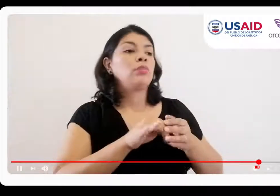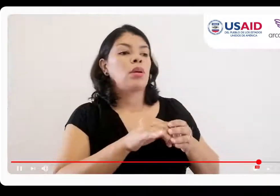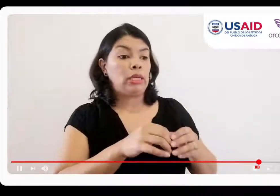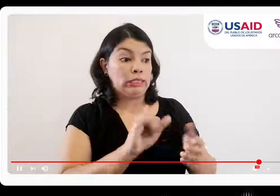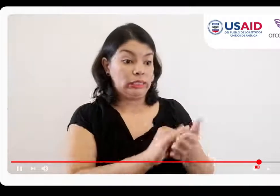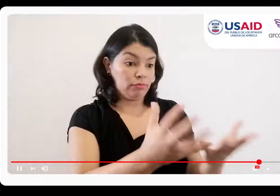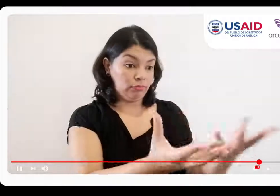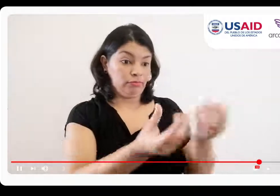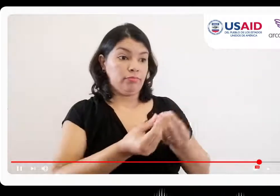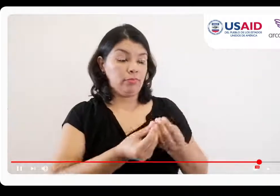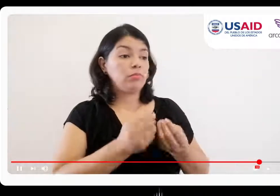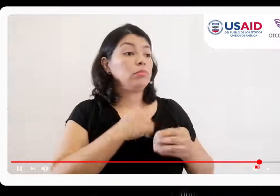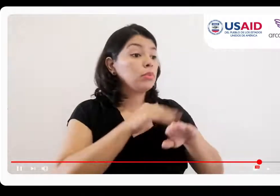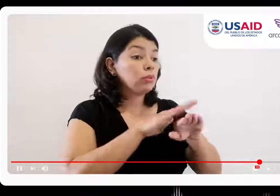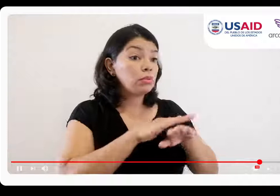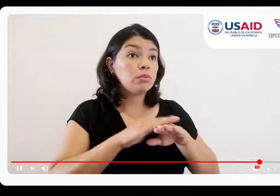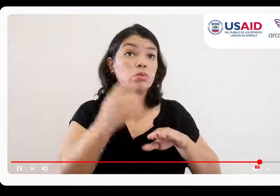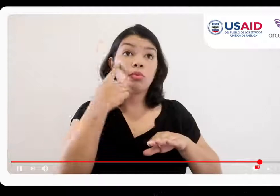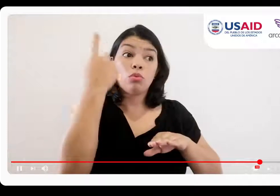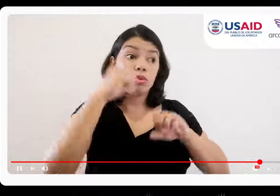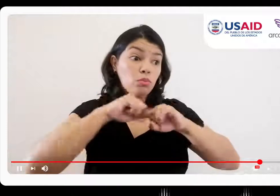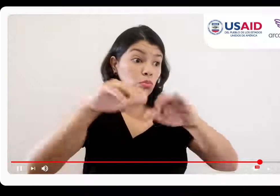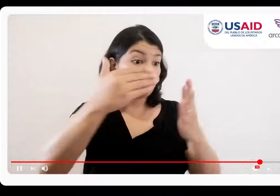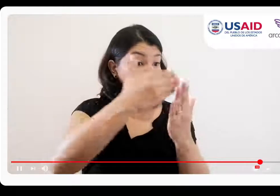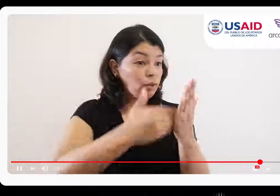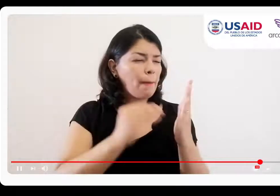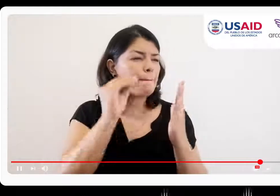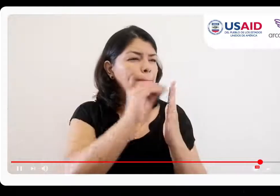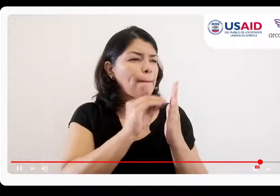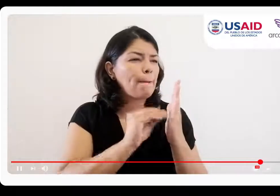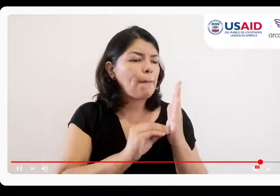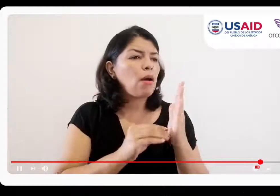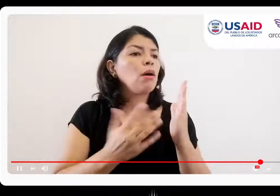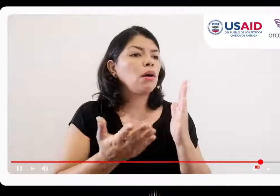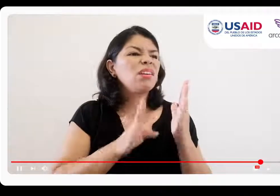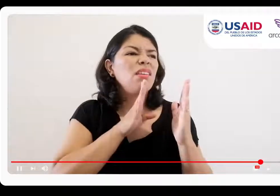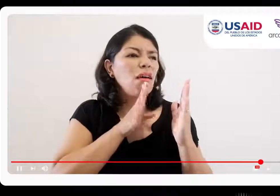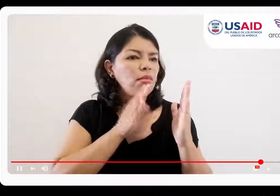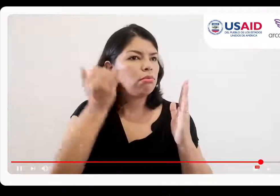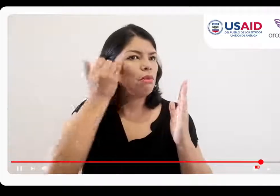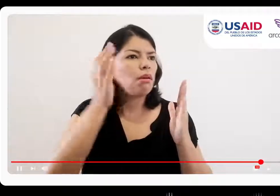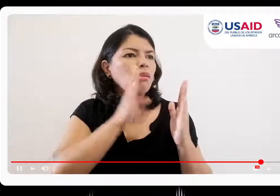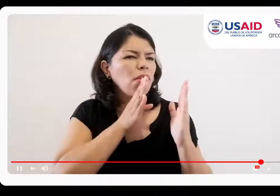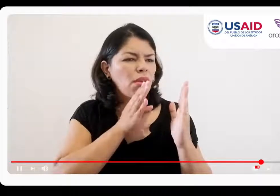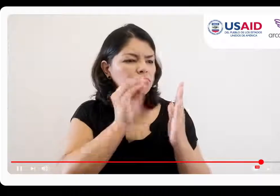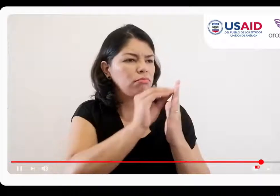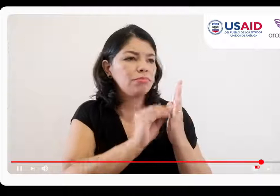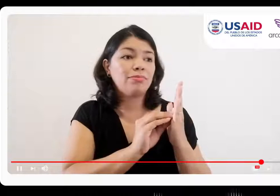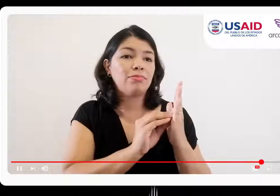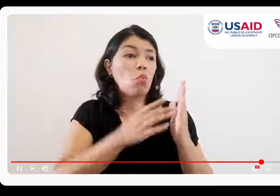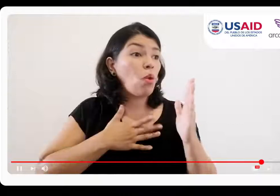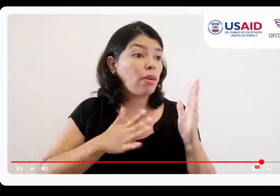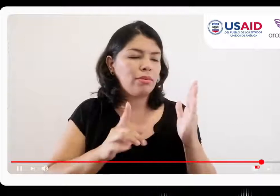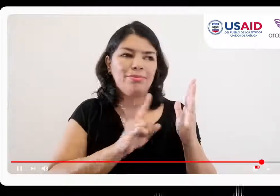era importante que la política pública se construyera a través de profesionales expertos técnicos en